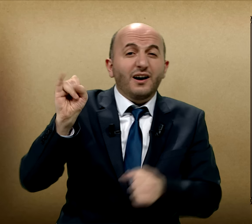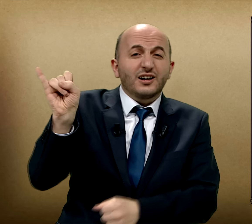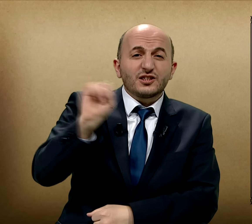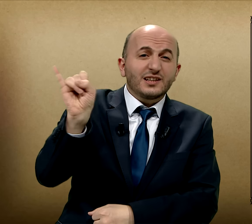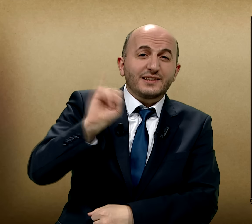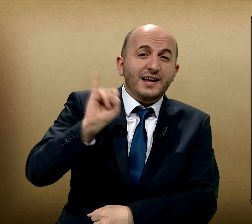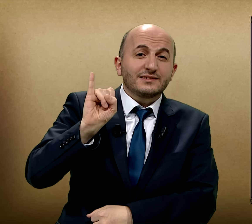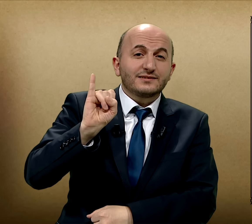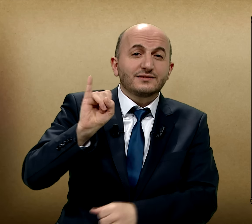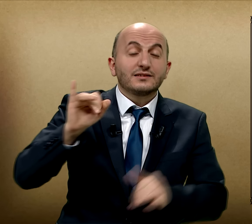acizlikten,